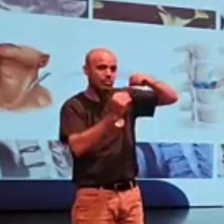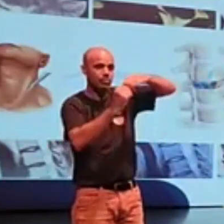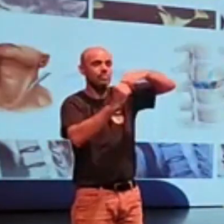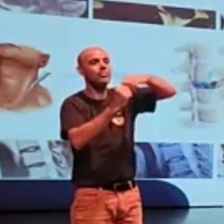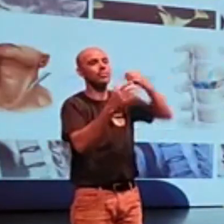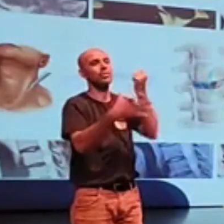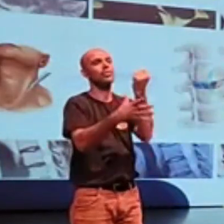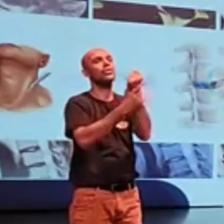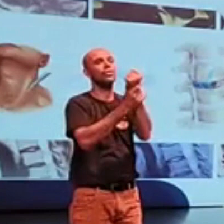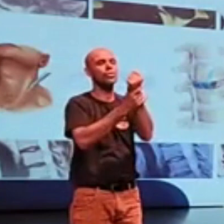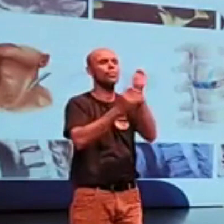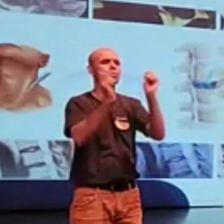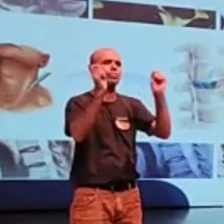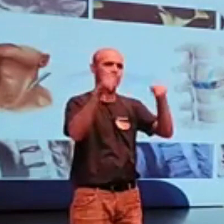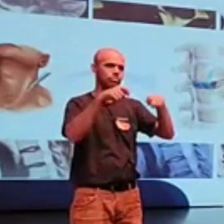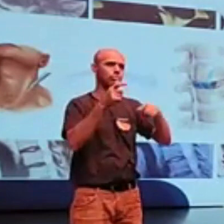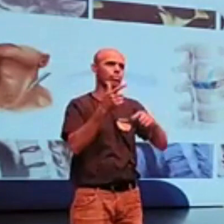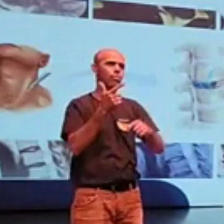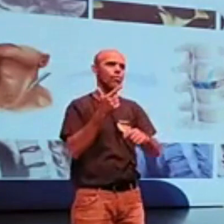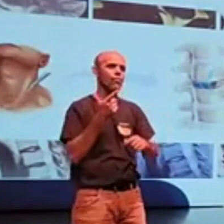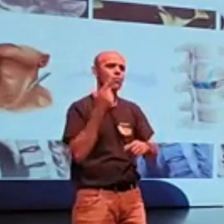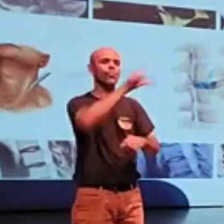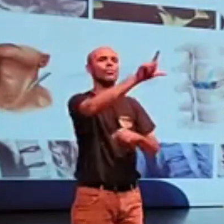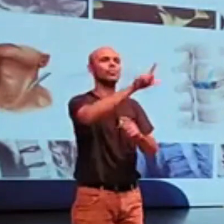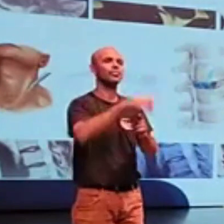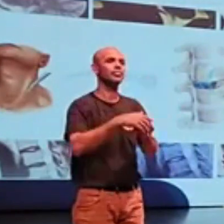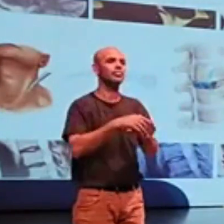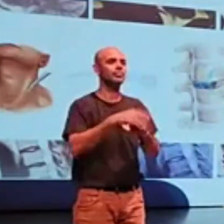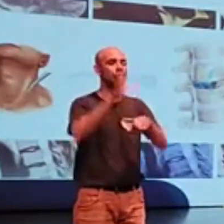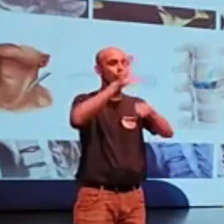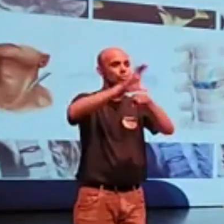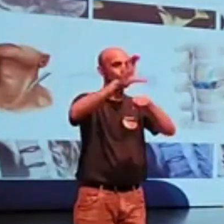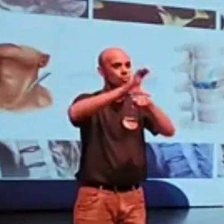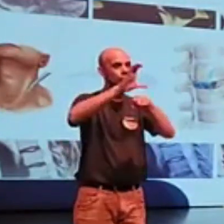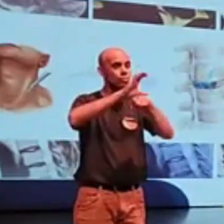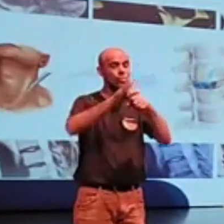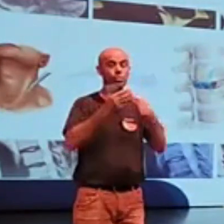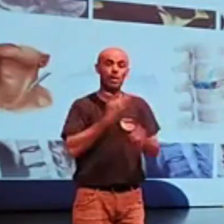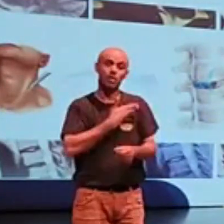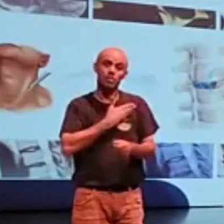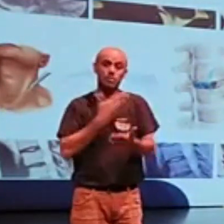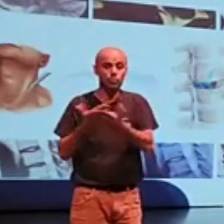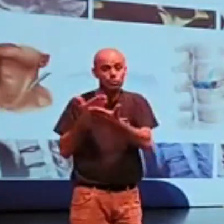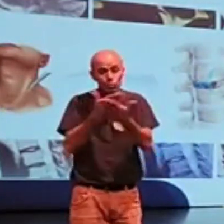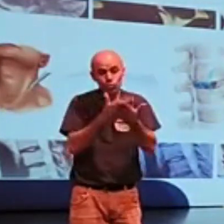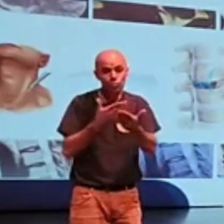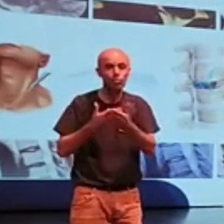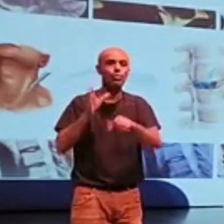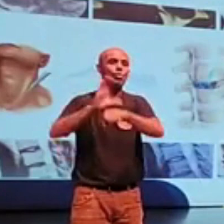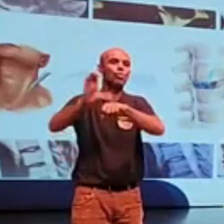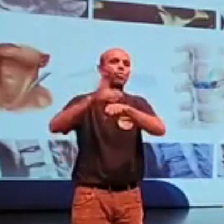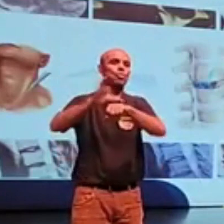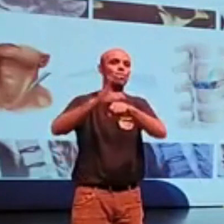seguro, extremamente eficaz. Isso está disponível no SUS. Vários colegas realizam, eu também realizo,